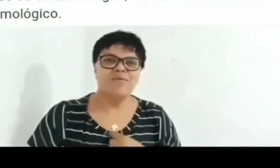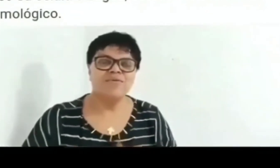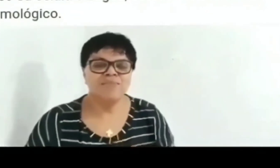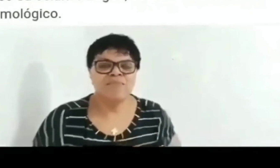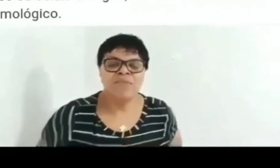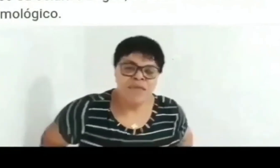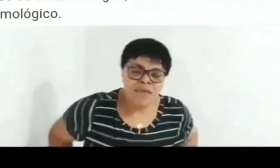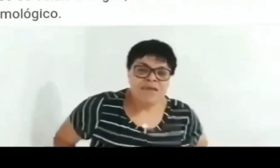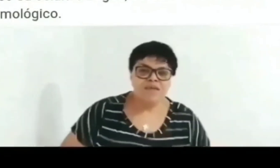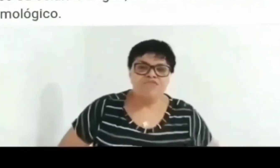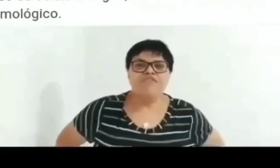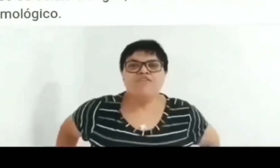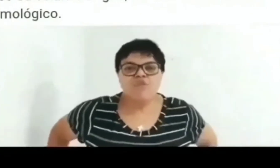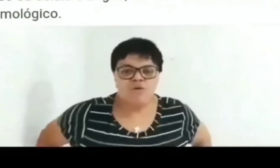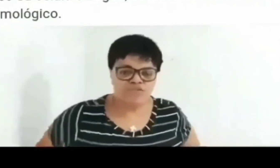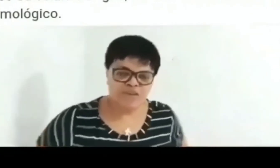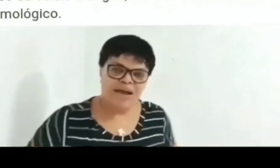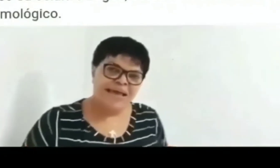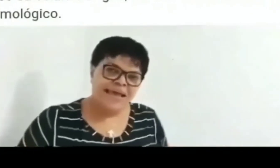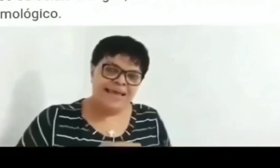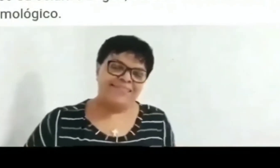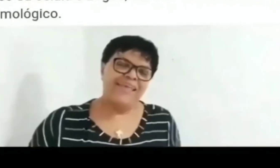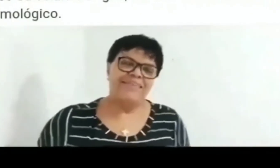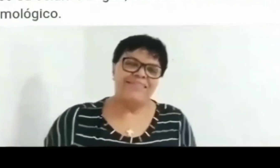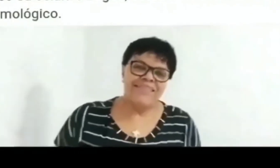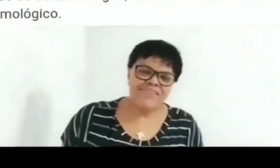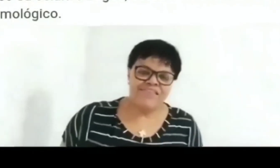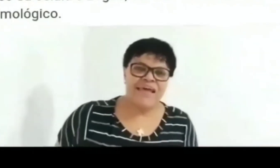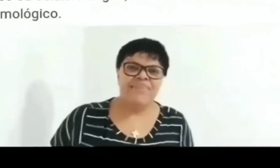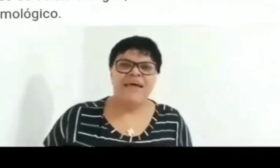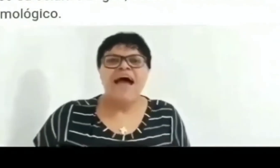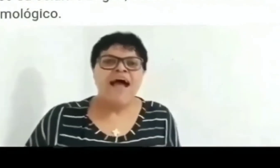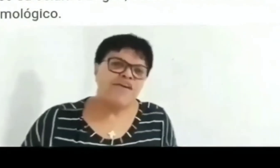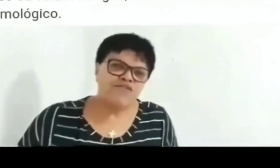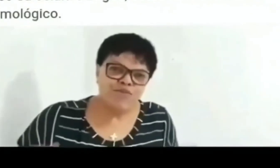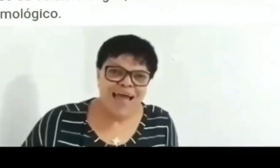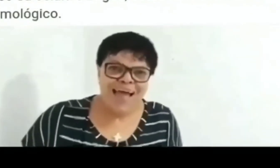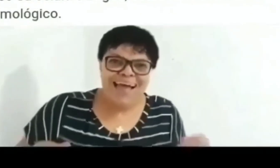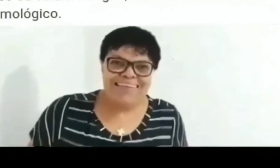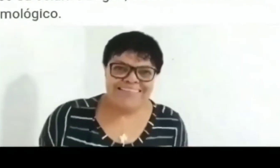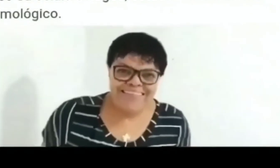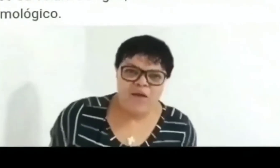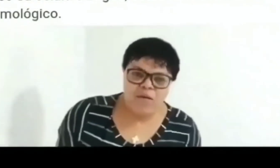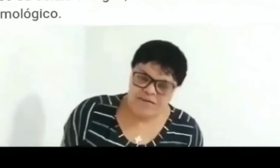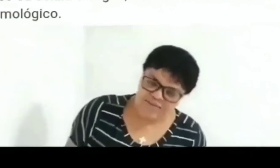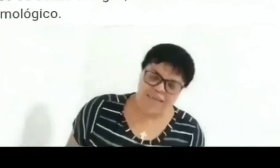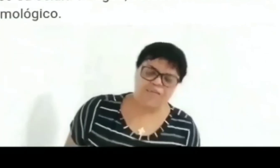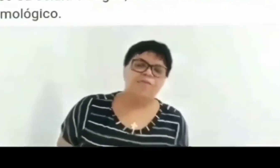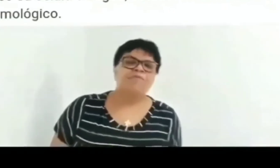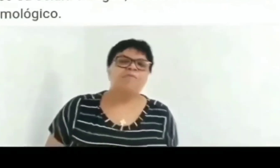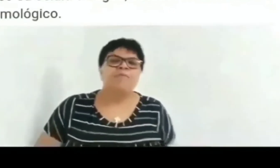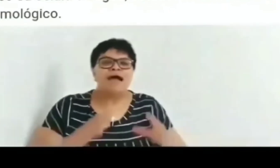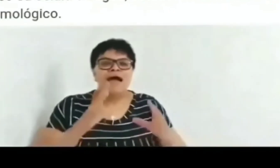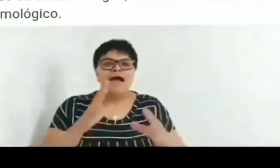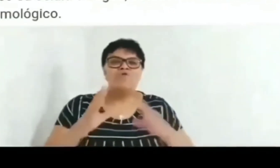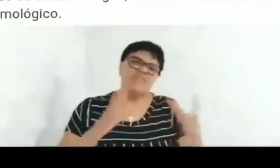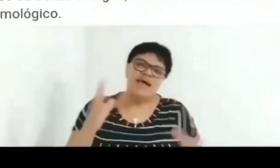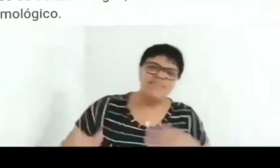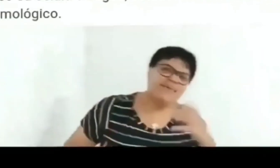ganhei do meu amor. Então, gente, citologia é a ciência destinada a estudar as células, certo? A